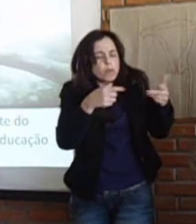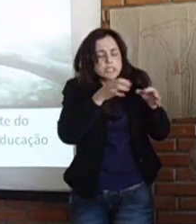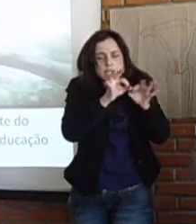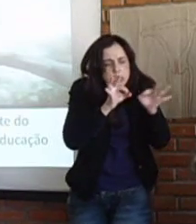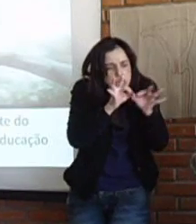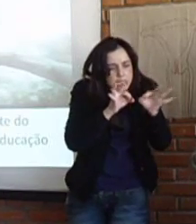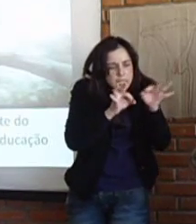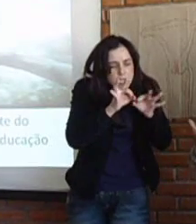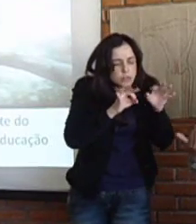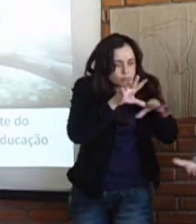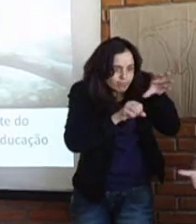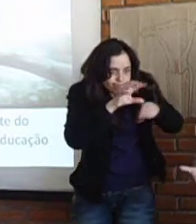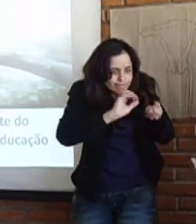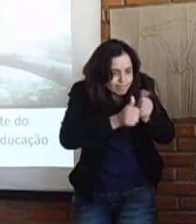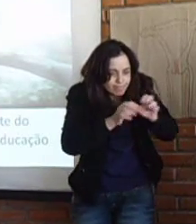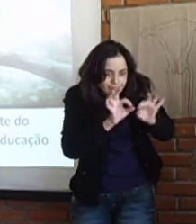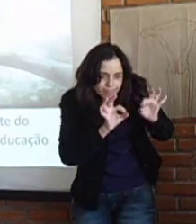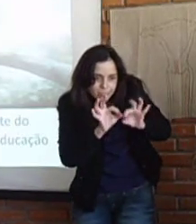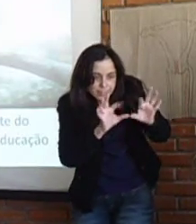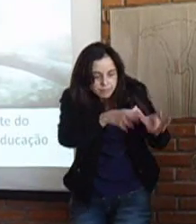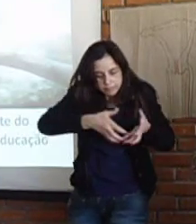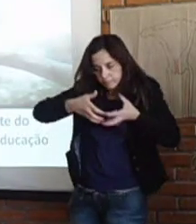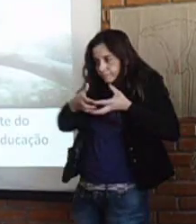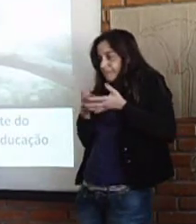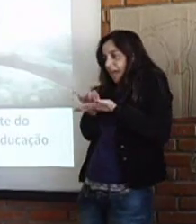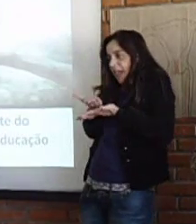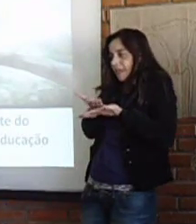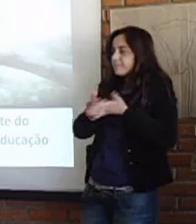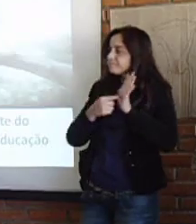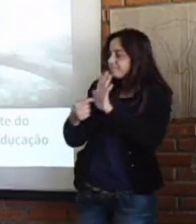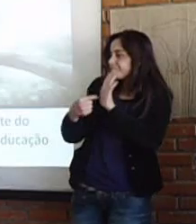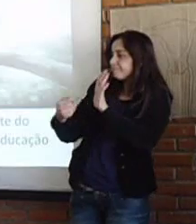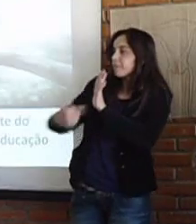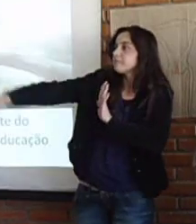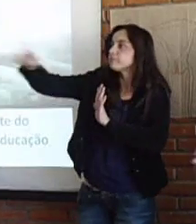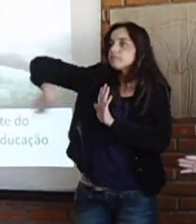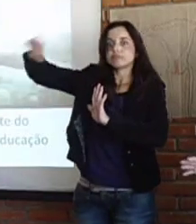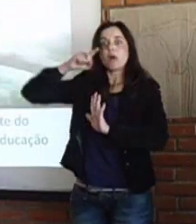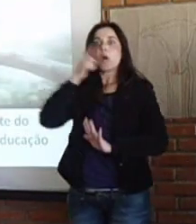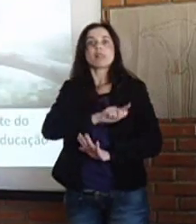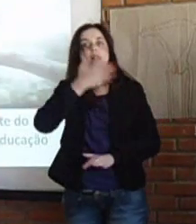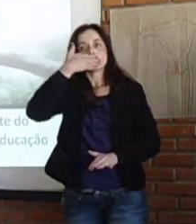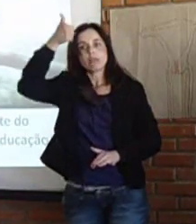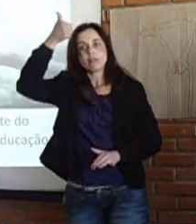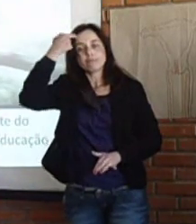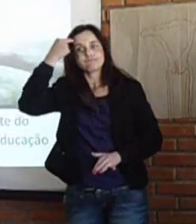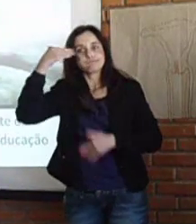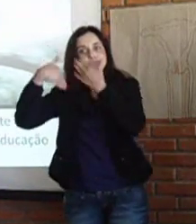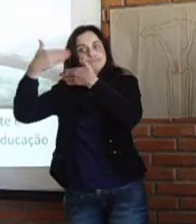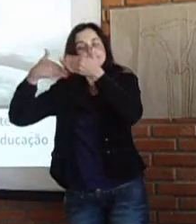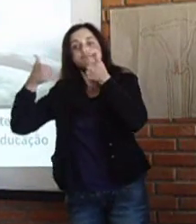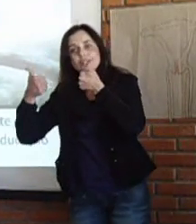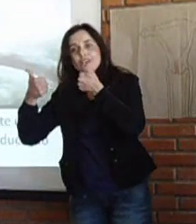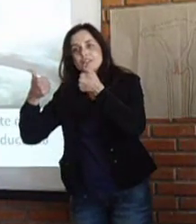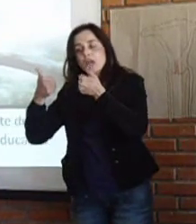tempo, buscar para trazer para o aluno, ele enriquece a aula da gente e, independente do aluno ser incluído ou não, acho